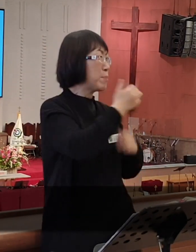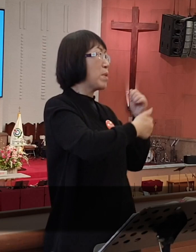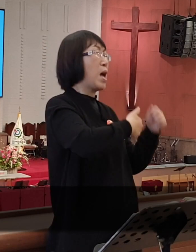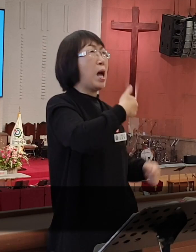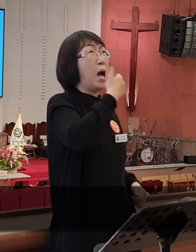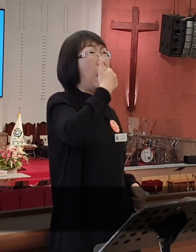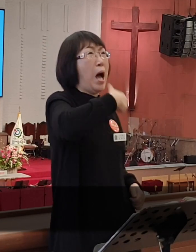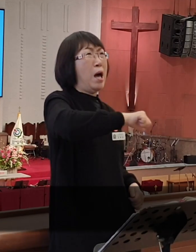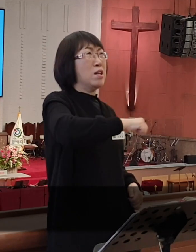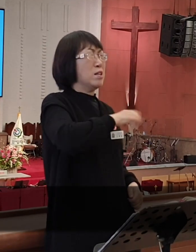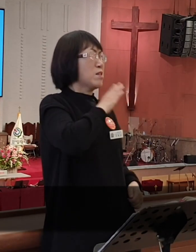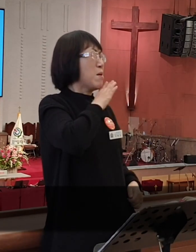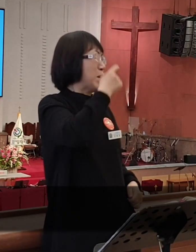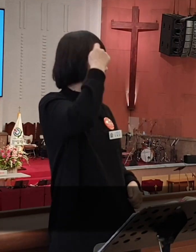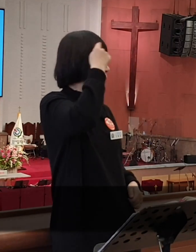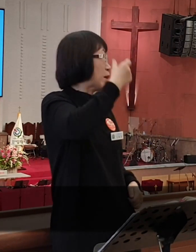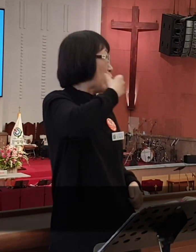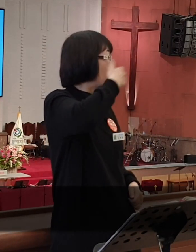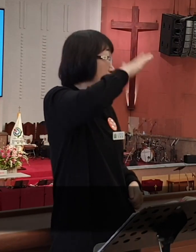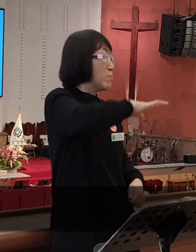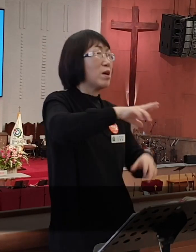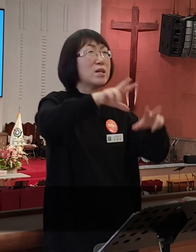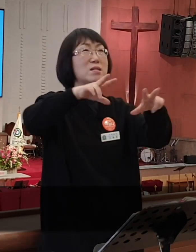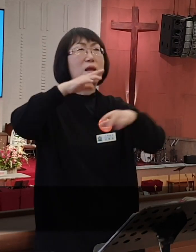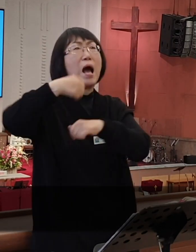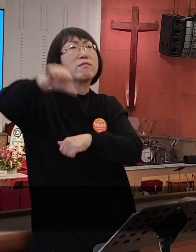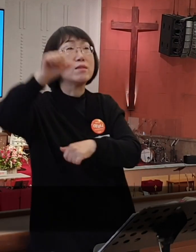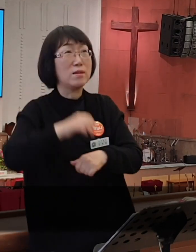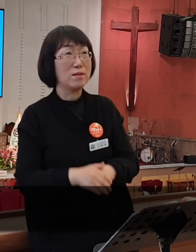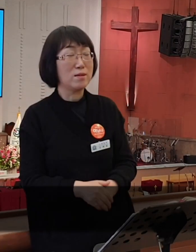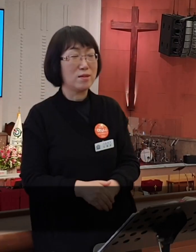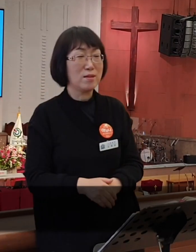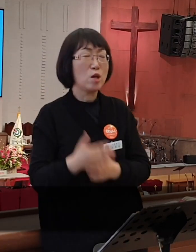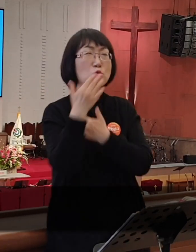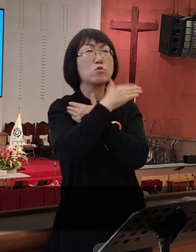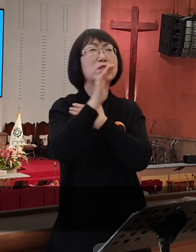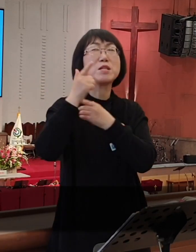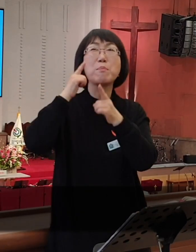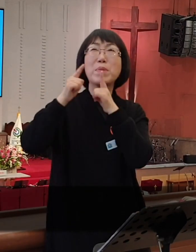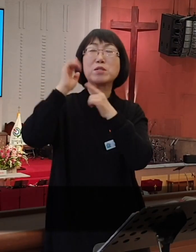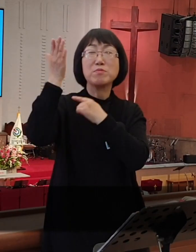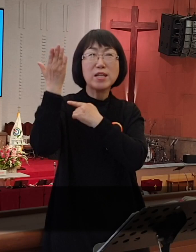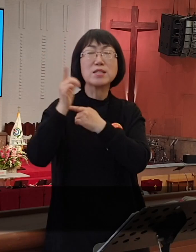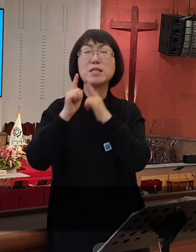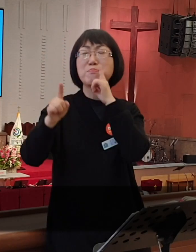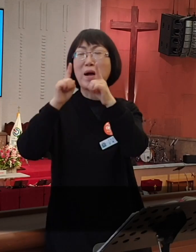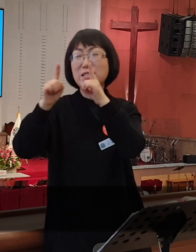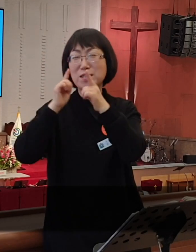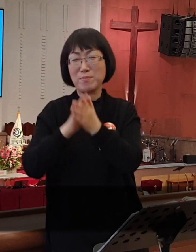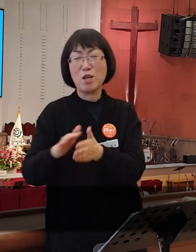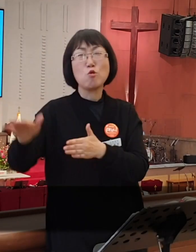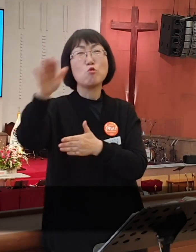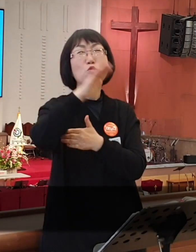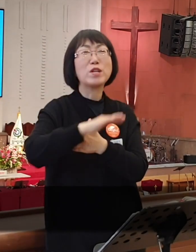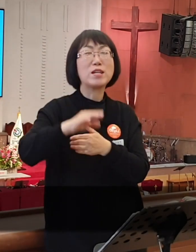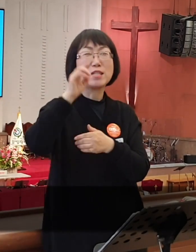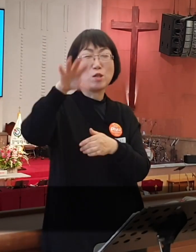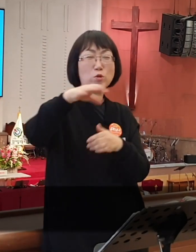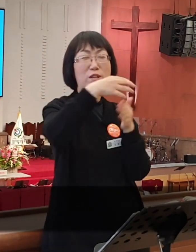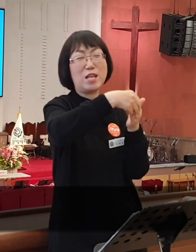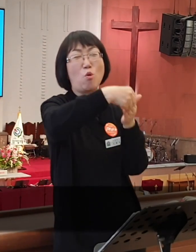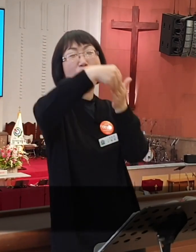하나님의 아들 꿈도 꿀 수 없었으나 이제는 아들입니다. 왜? 육신이 되신 말씀, 그 말씀이 우리를